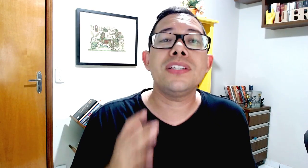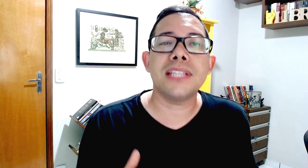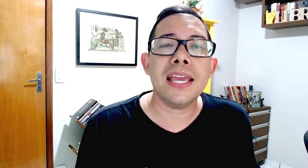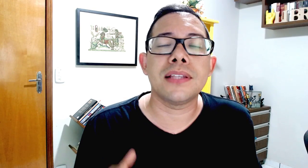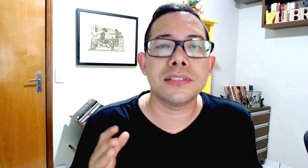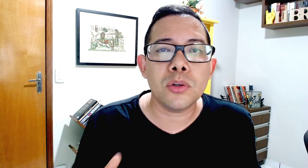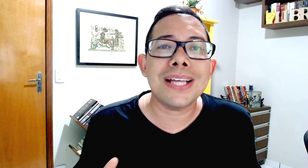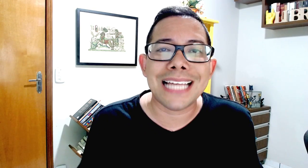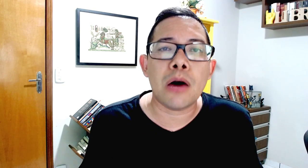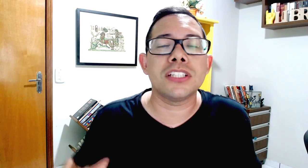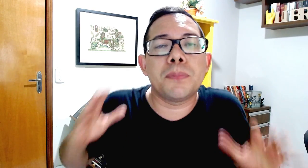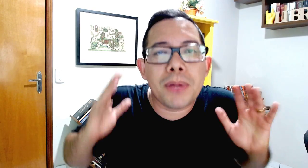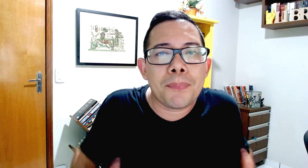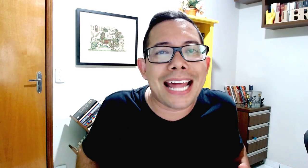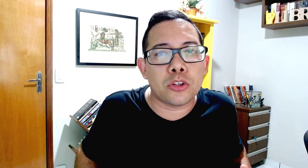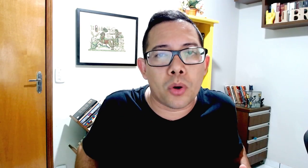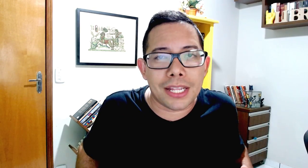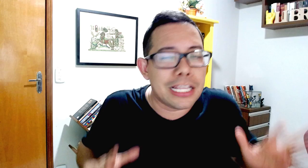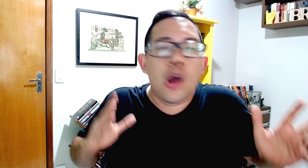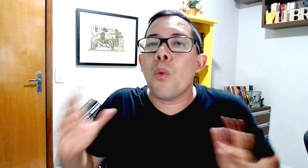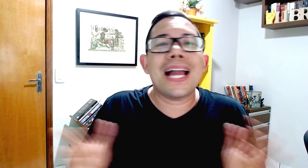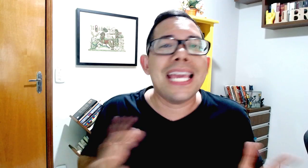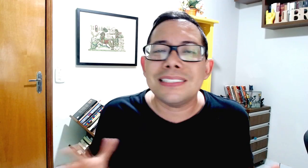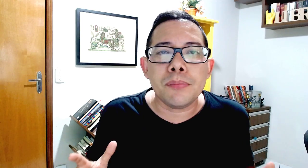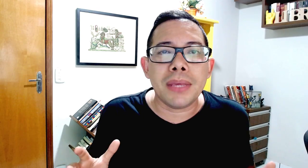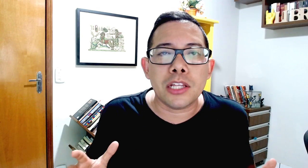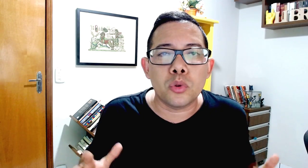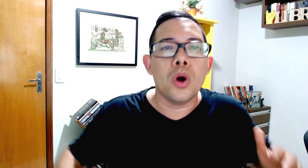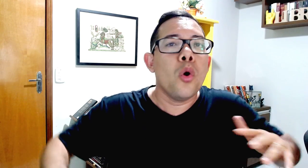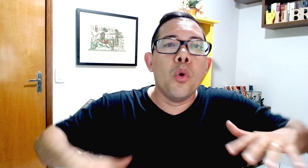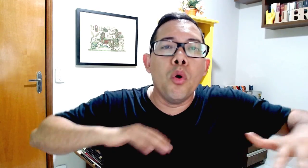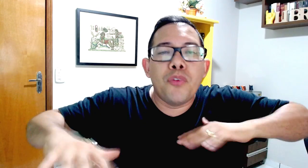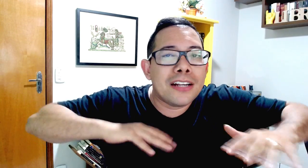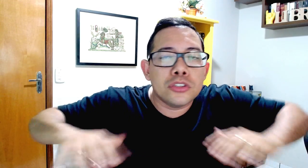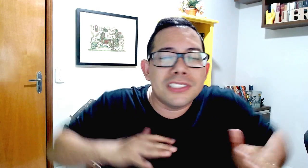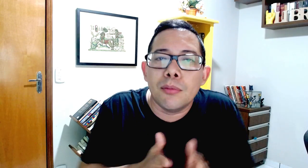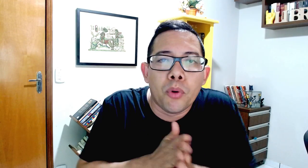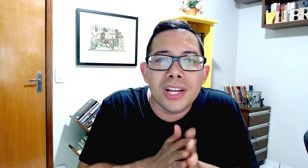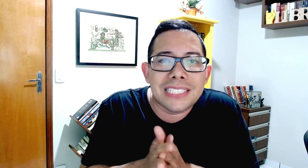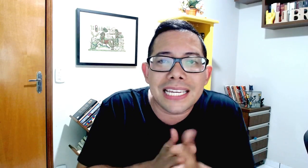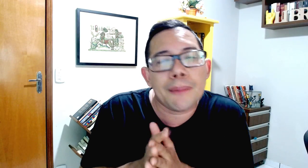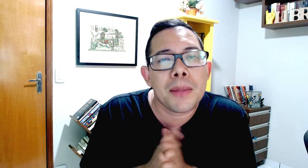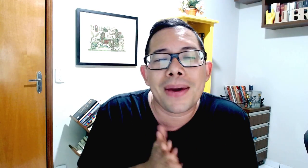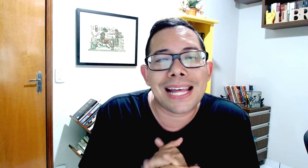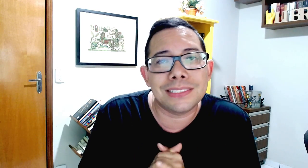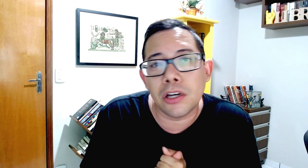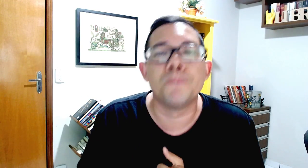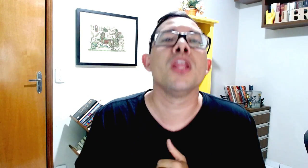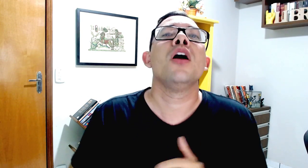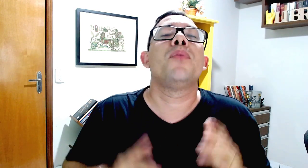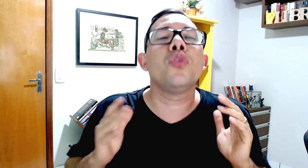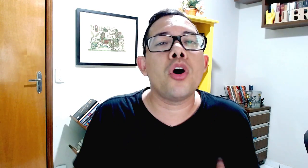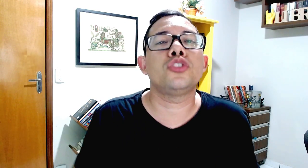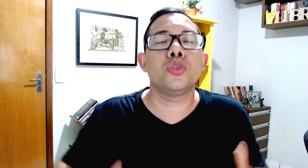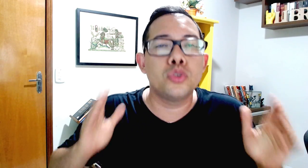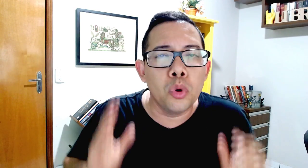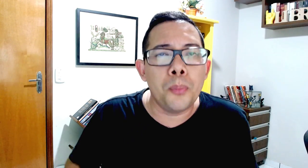o Esquenta são as aulas preparatórias o aquecimento vai dos tambores aí a preparação para o nosso